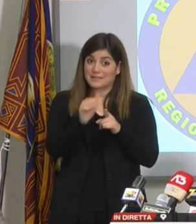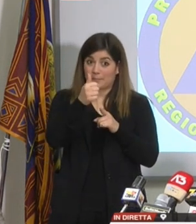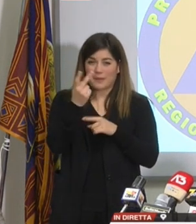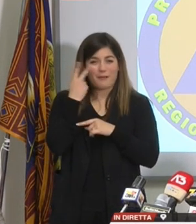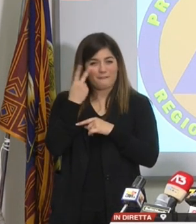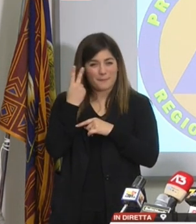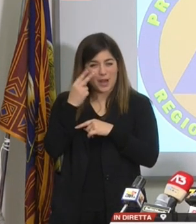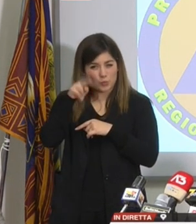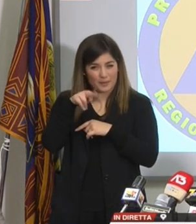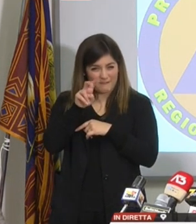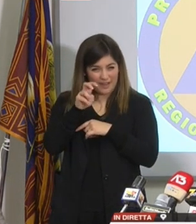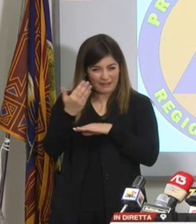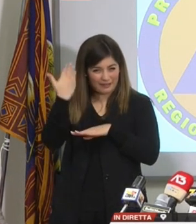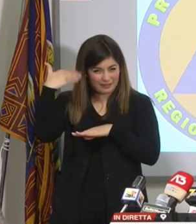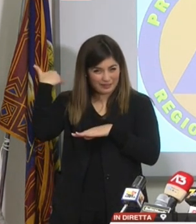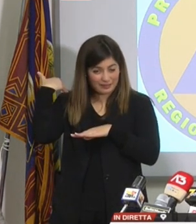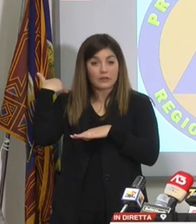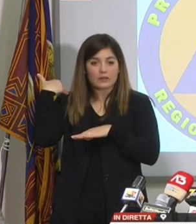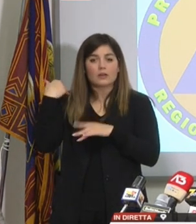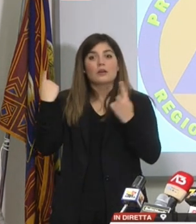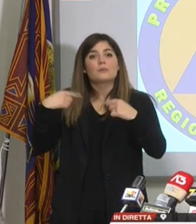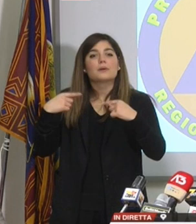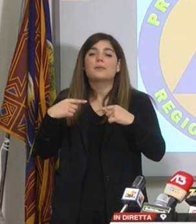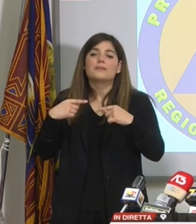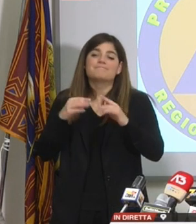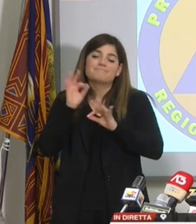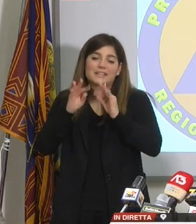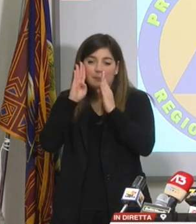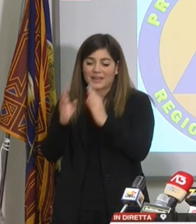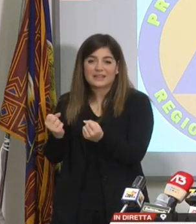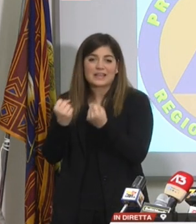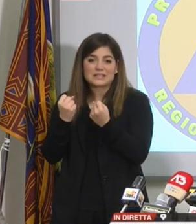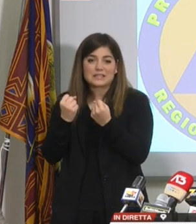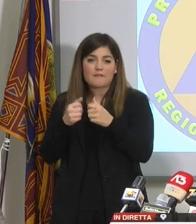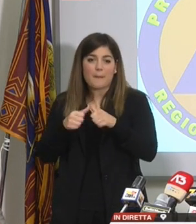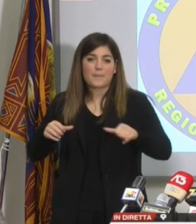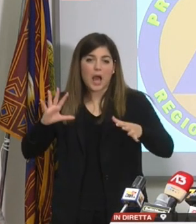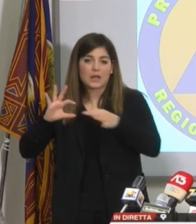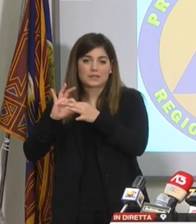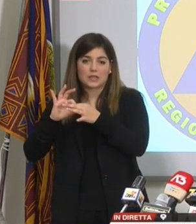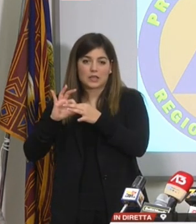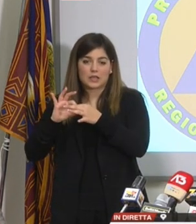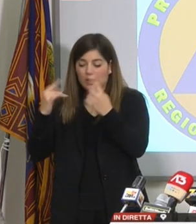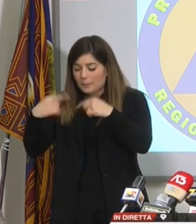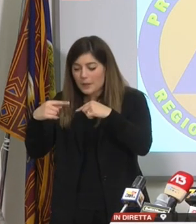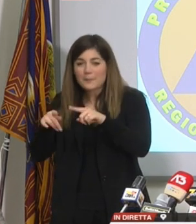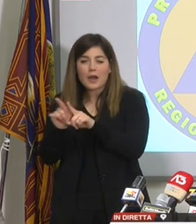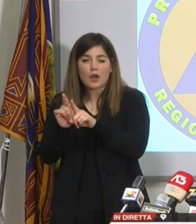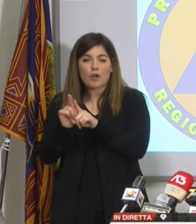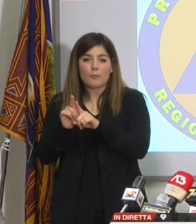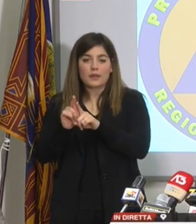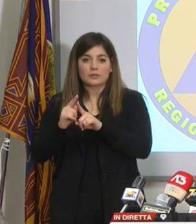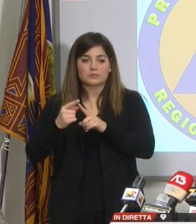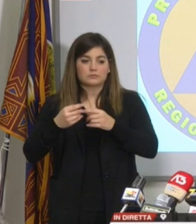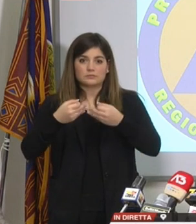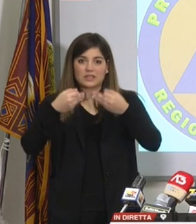febbraio 2020, era rappresentata da terapia intensiva, non si discuteva, cioè terapia intensiva dettava legge, tant'è vero che